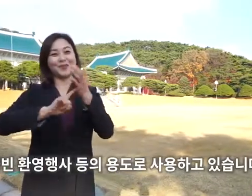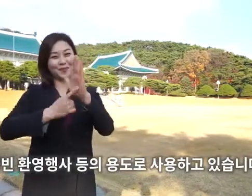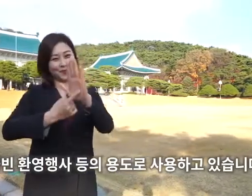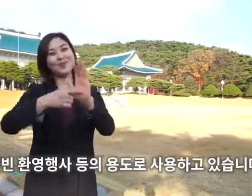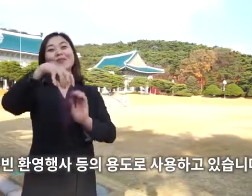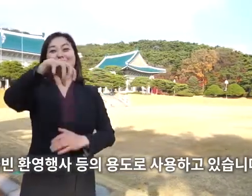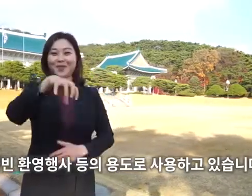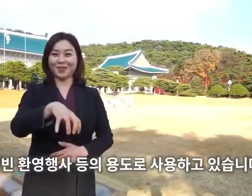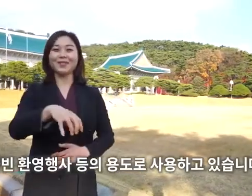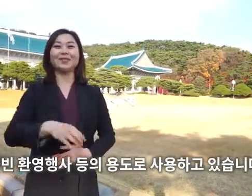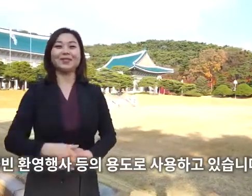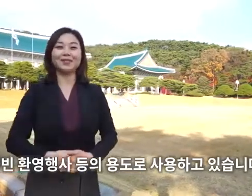사용하고 있습니다.